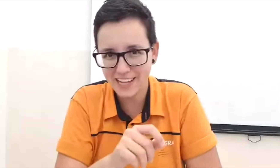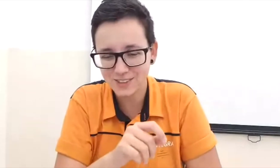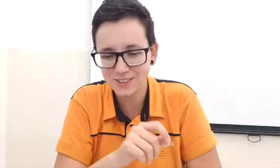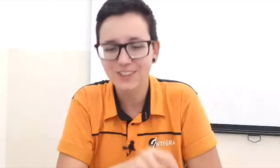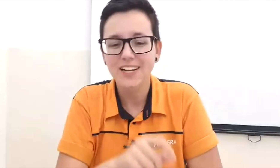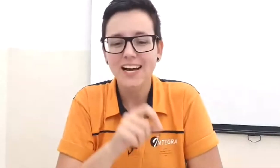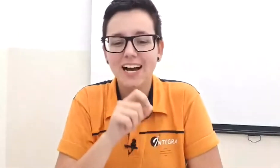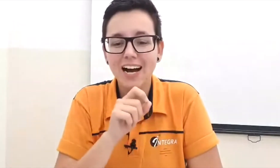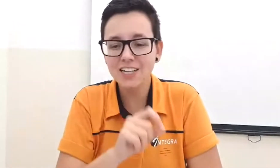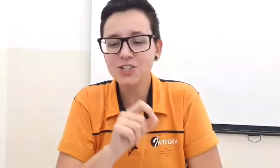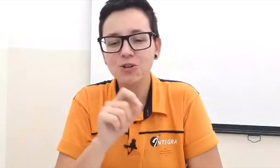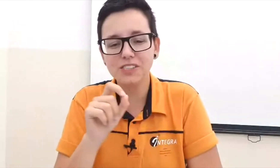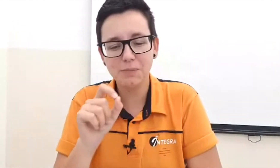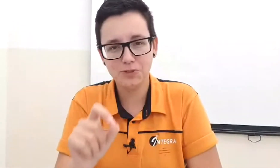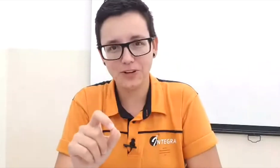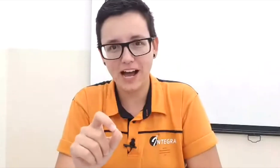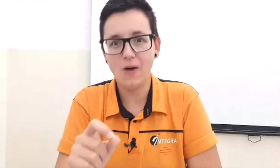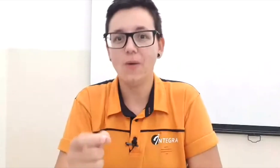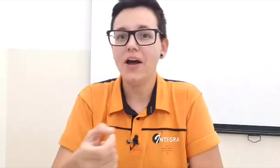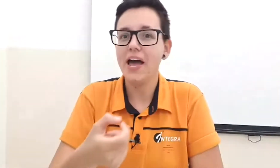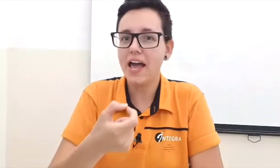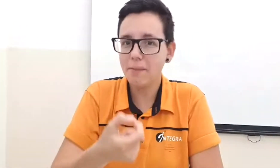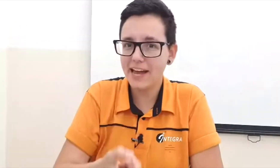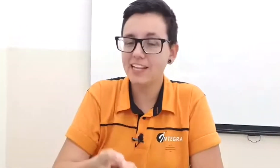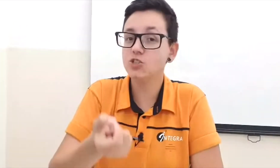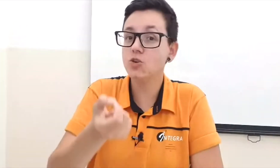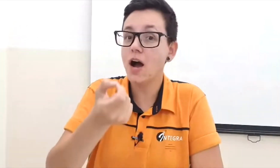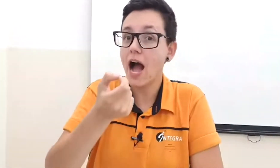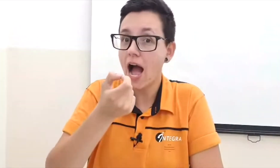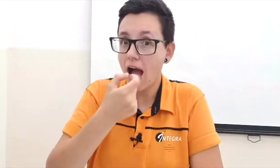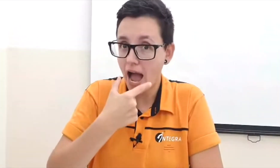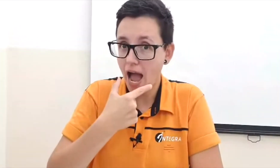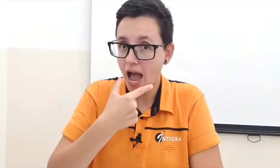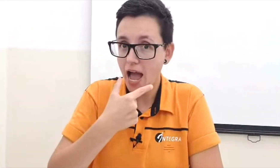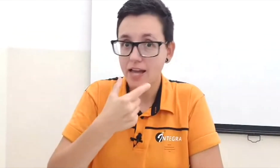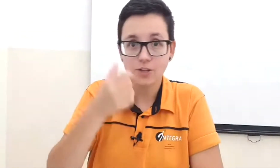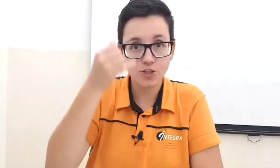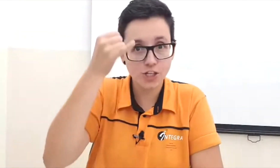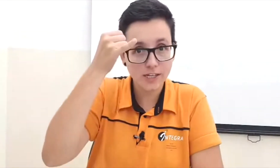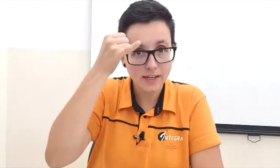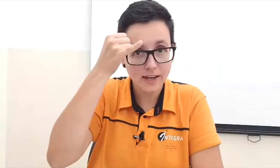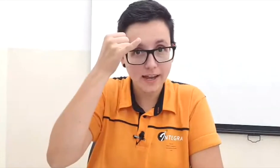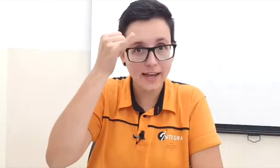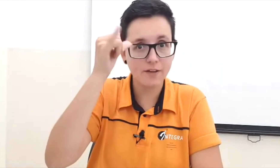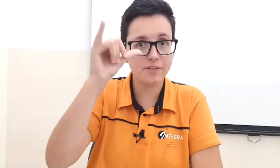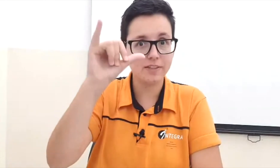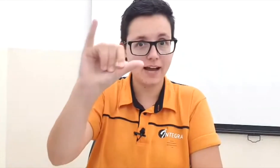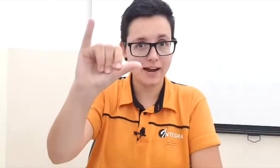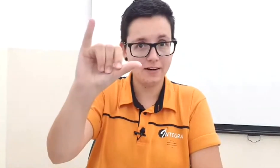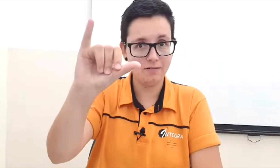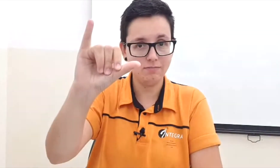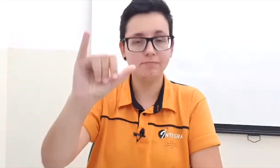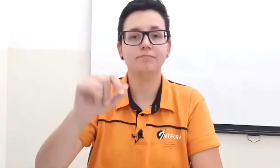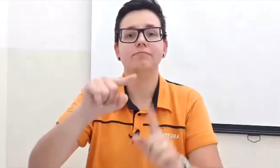completo? Anticoncepcional. Remédio de evitar